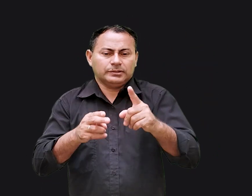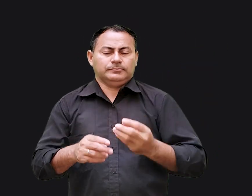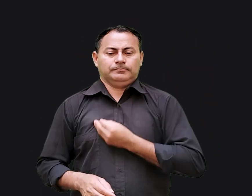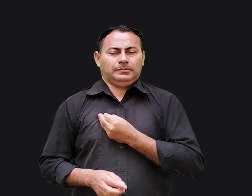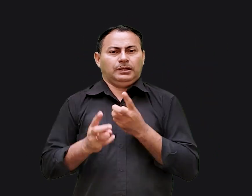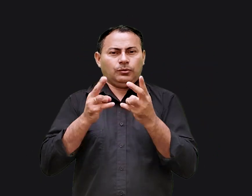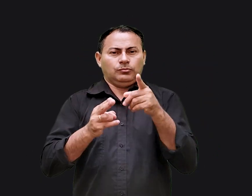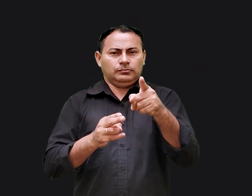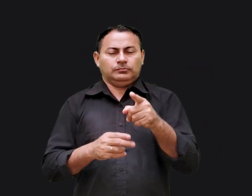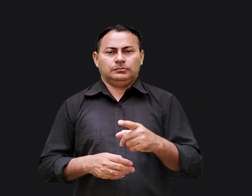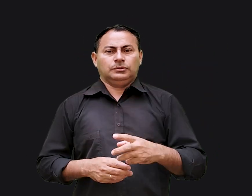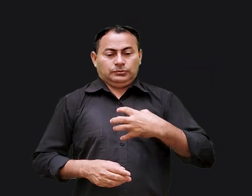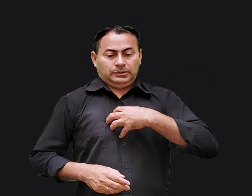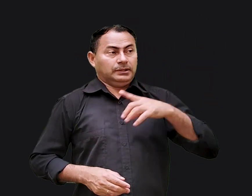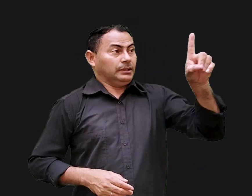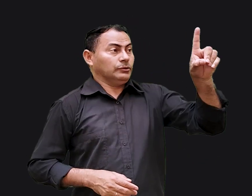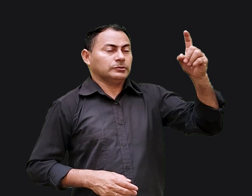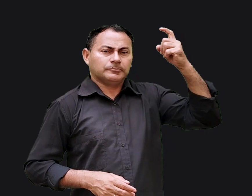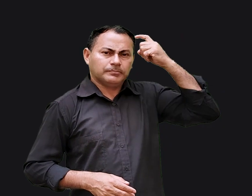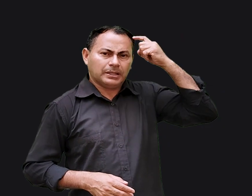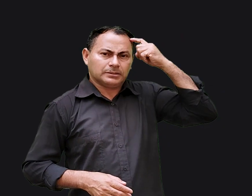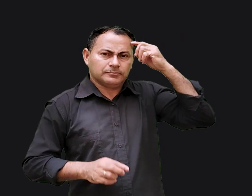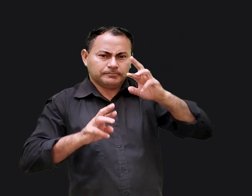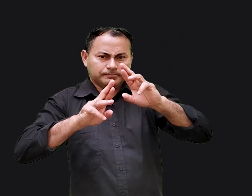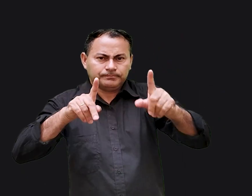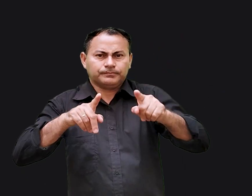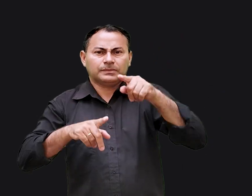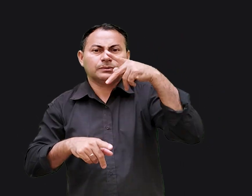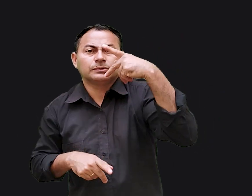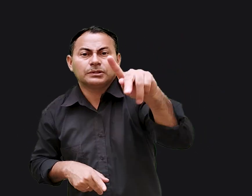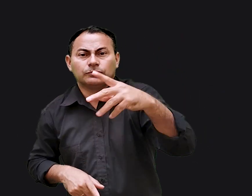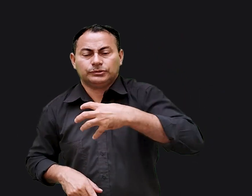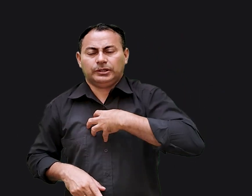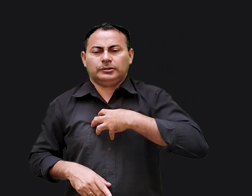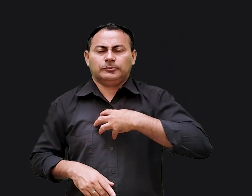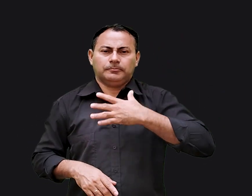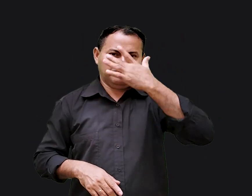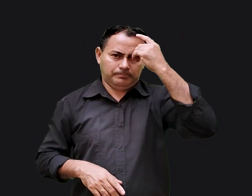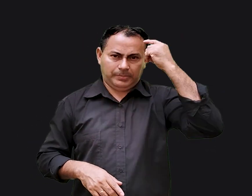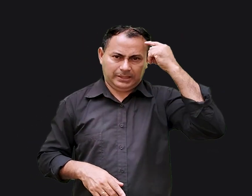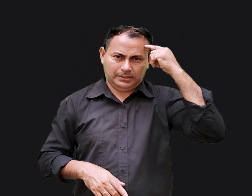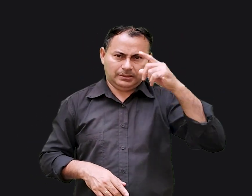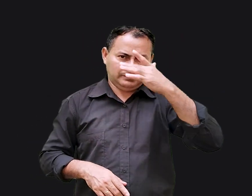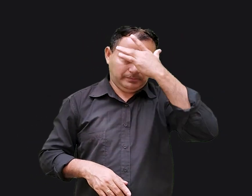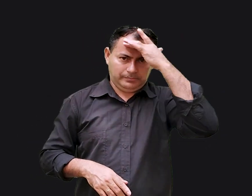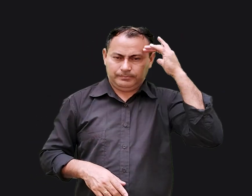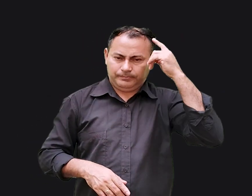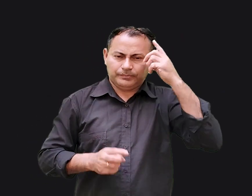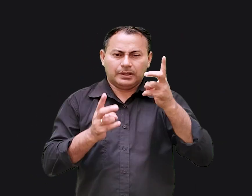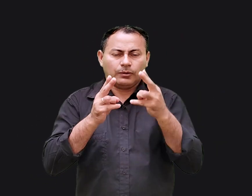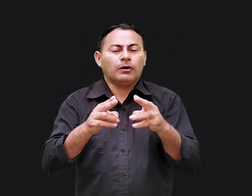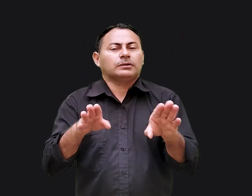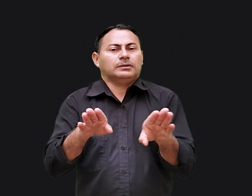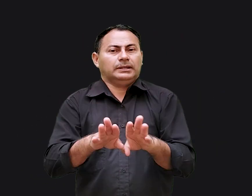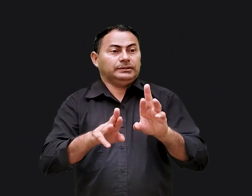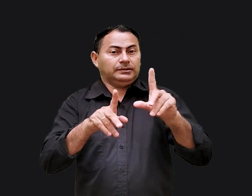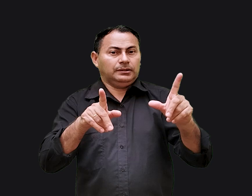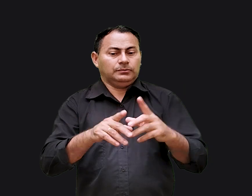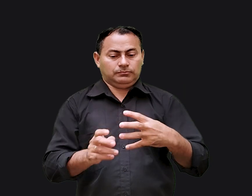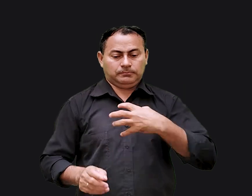você. O jeito como Deus pensa é muito diferente do jeito como o homem pensa, assim como é muito diferente o